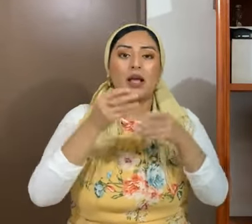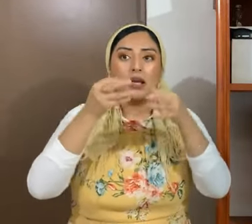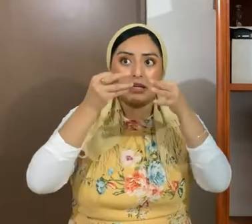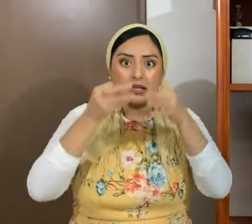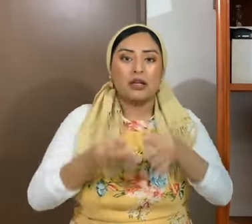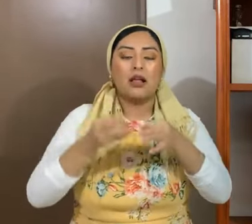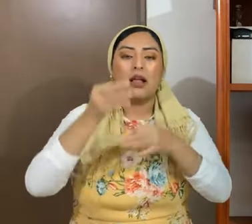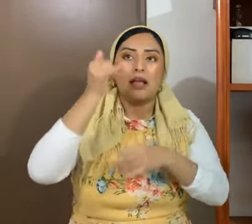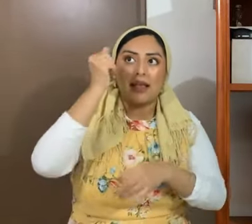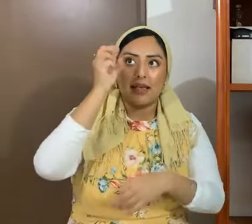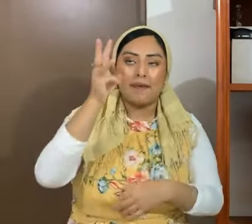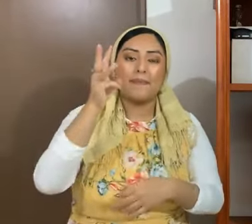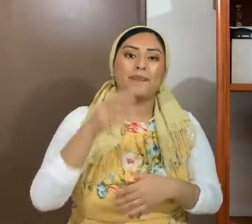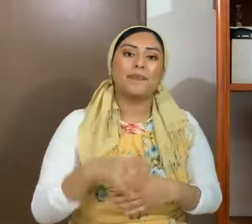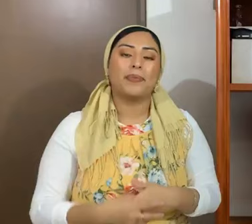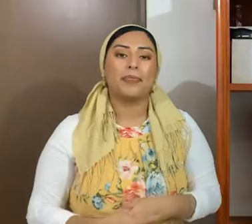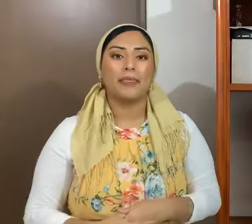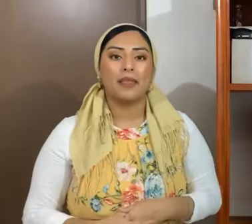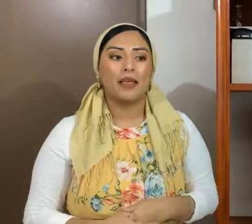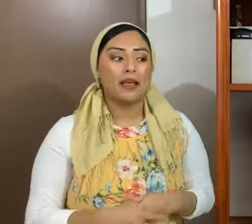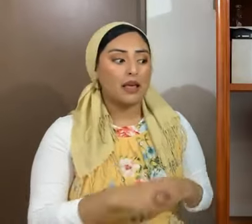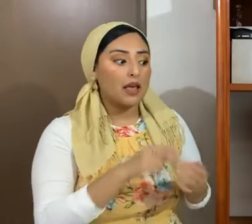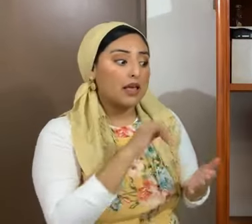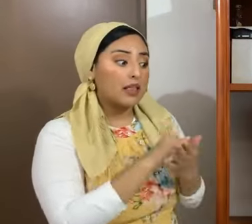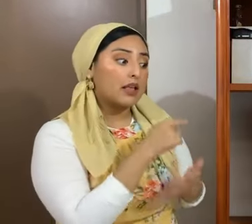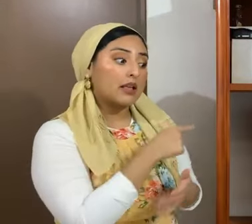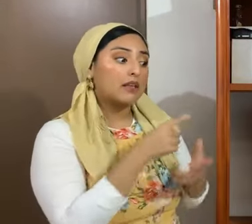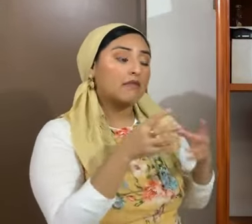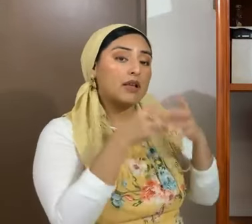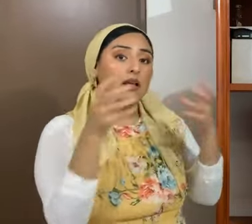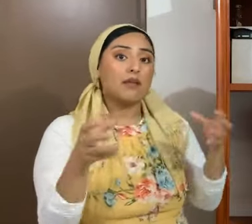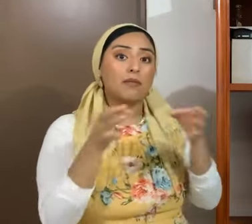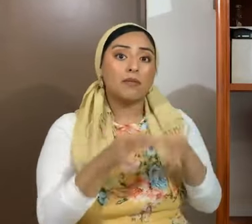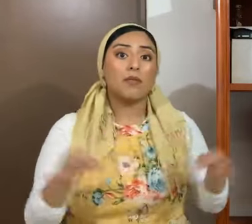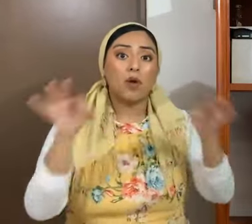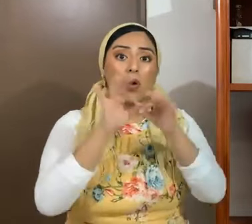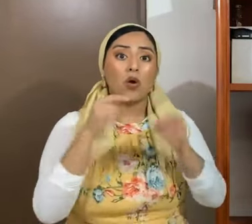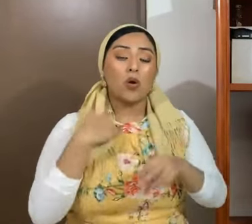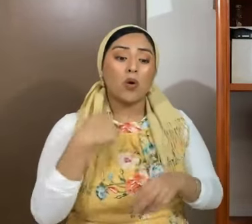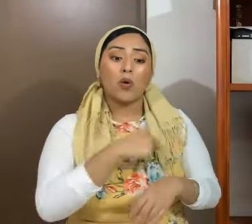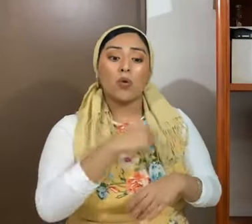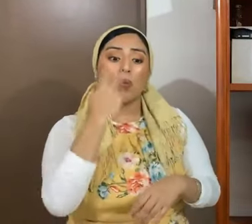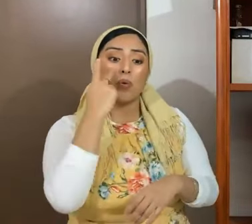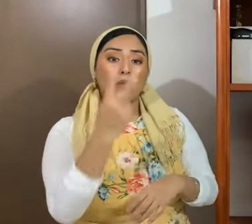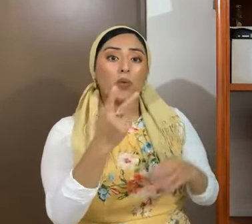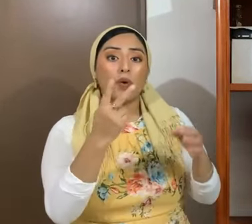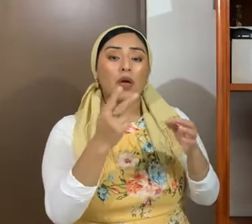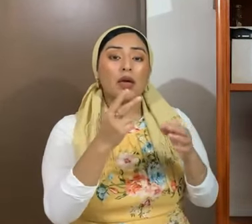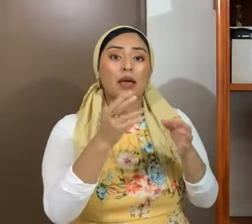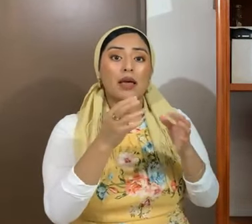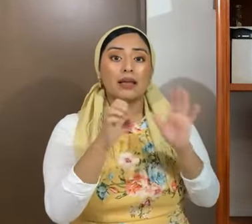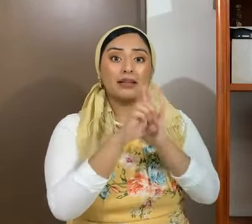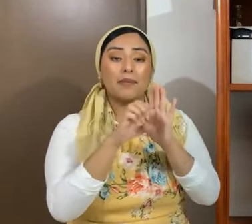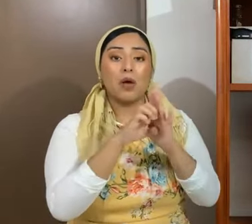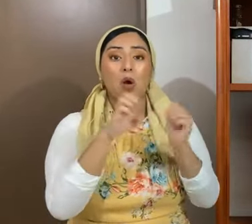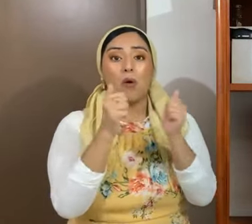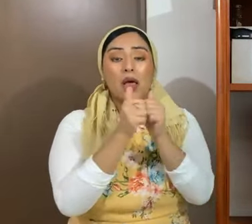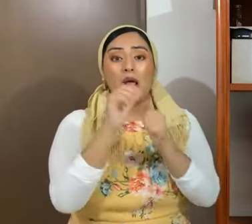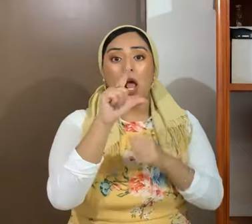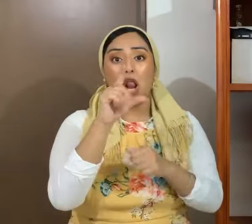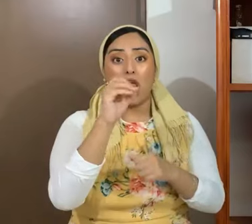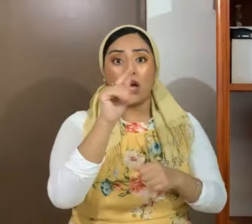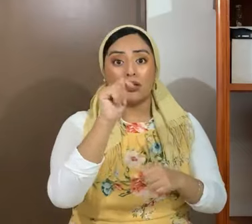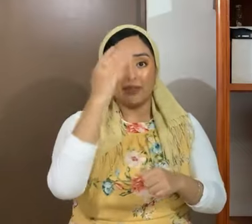Yahshua HaMashiach. Esto es muy importante porque vemos un ejemplo con Lot. Lot se fue